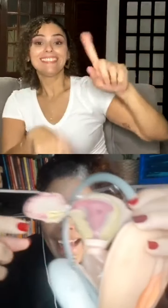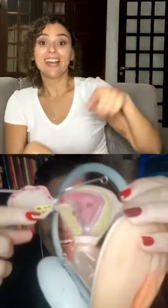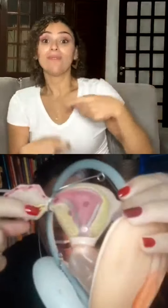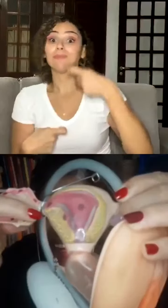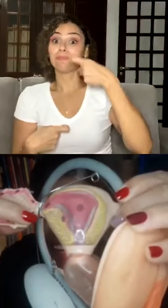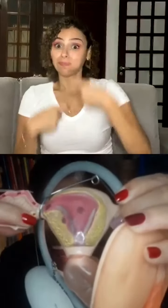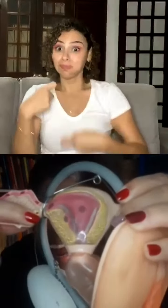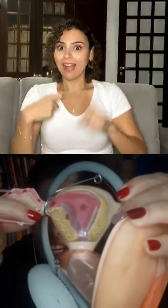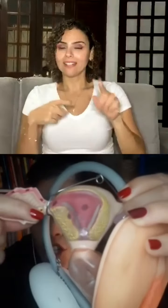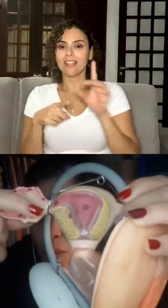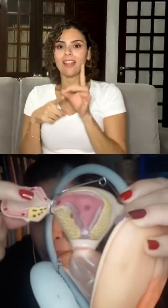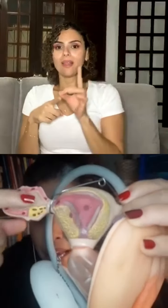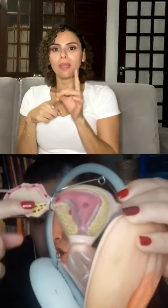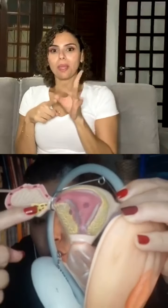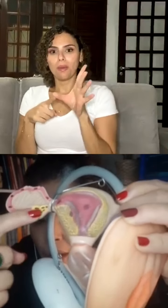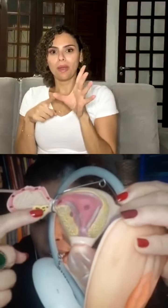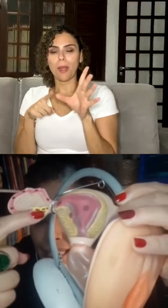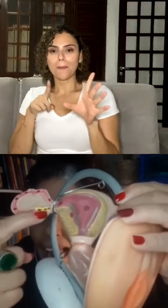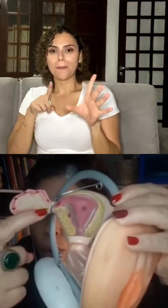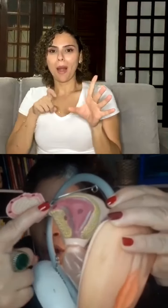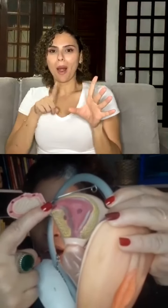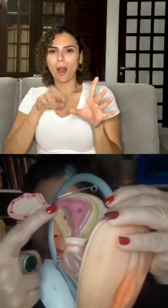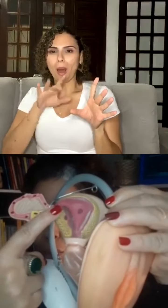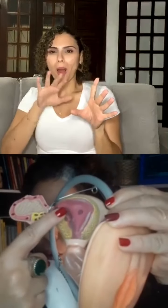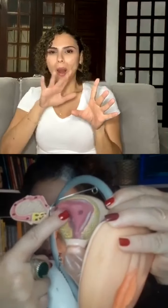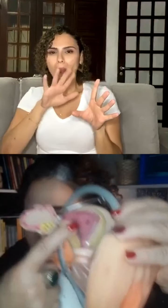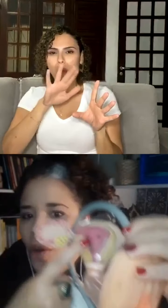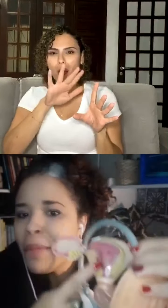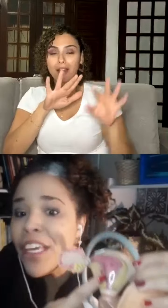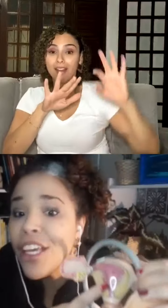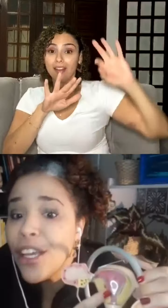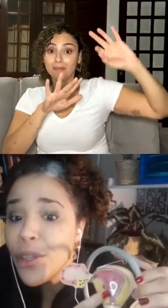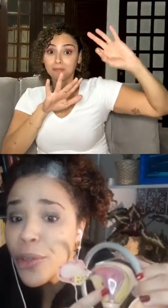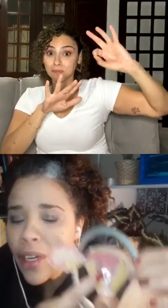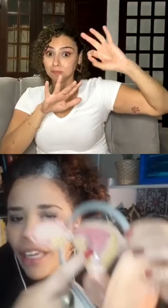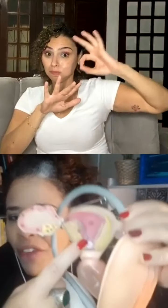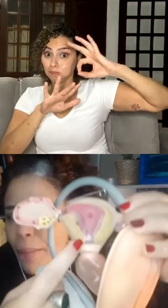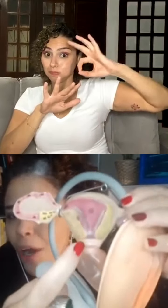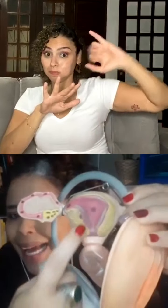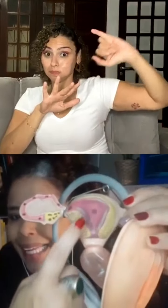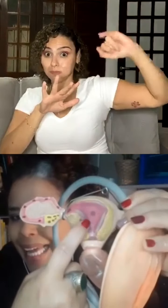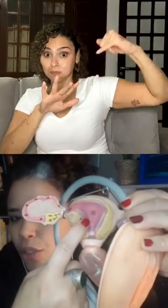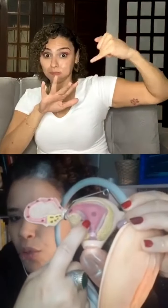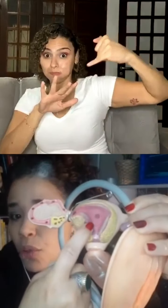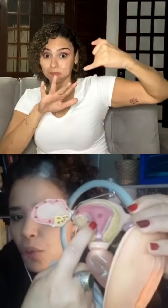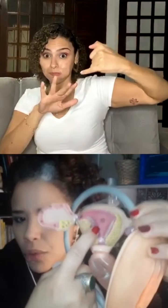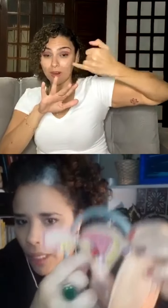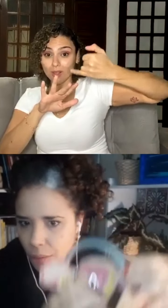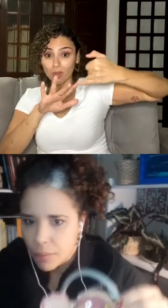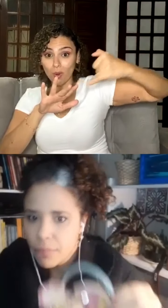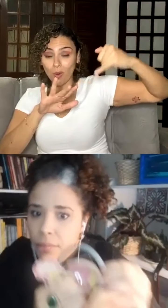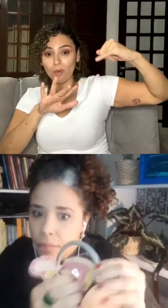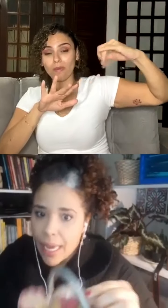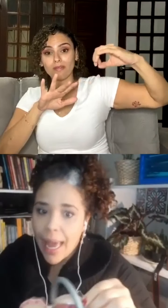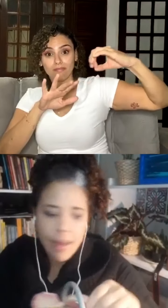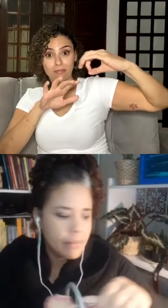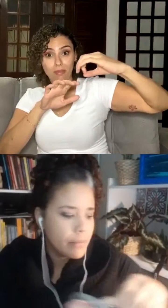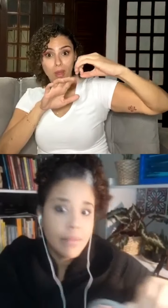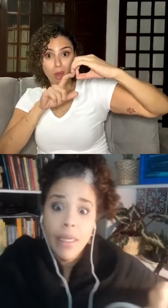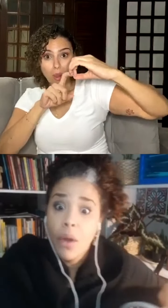E aí, eles alugam um condomínio e vêm morar aqui dentro do útero, que